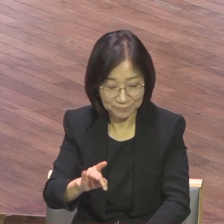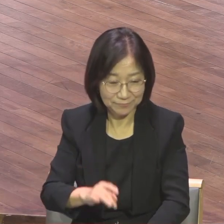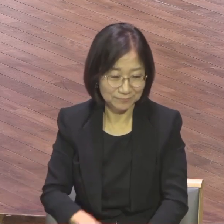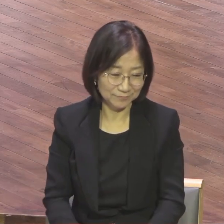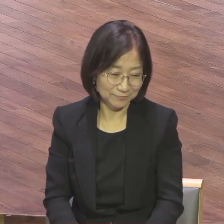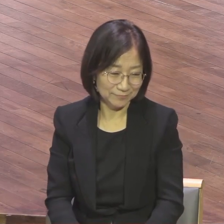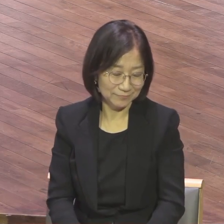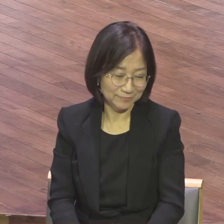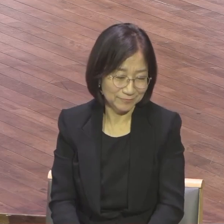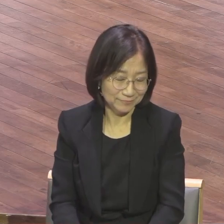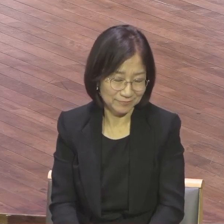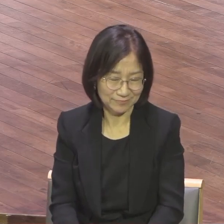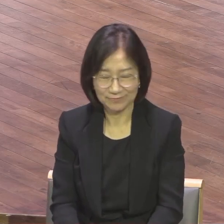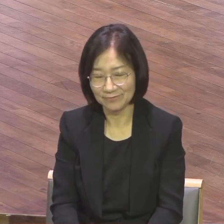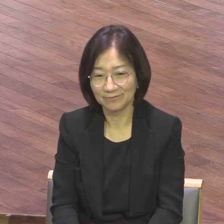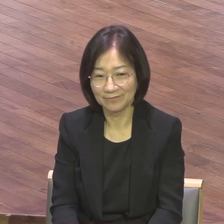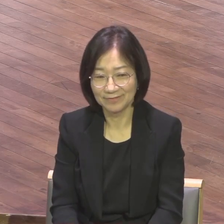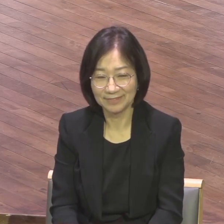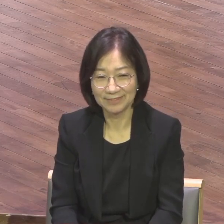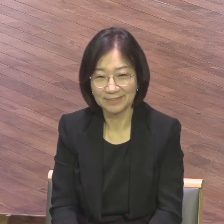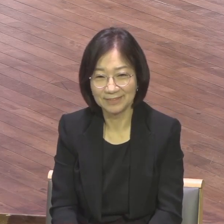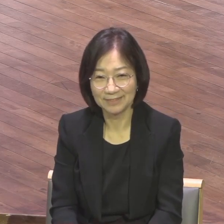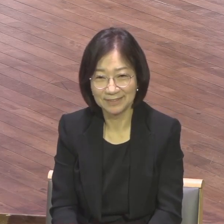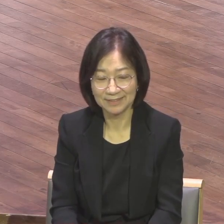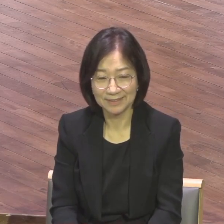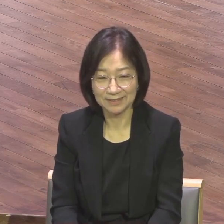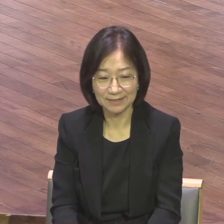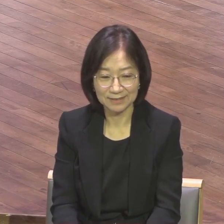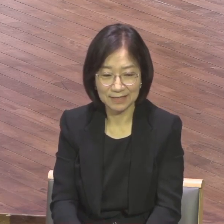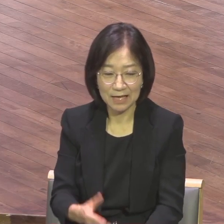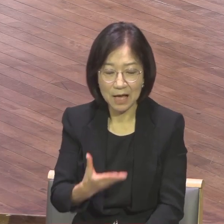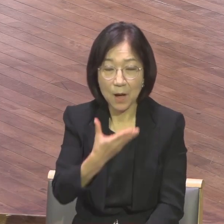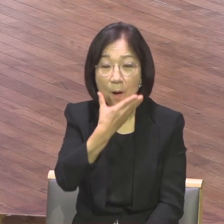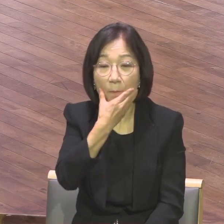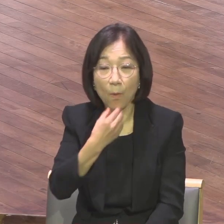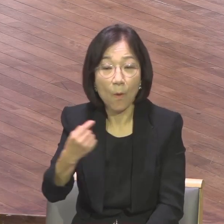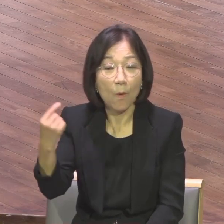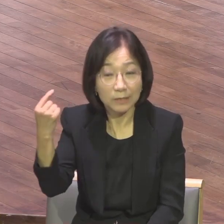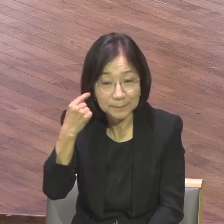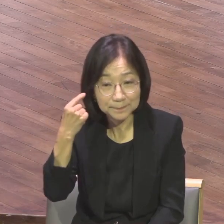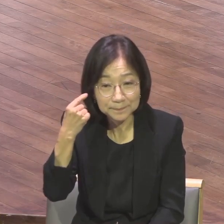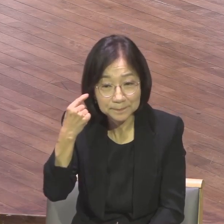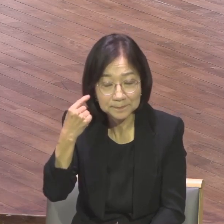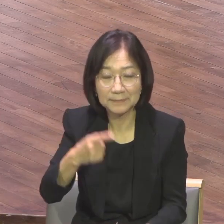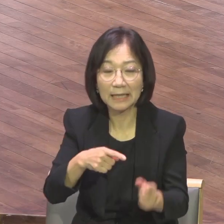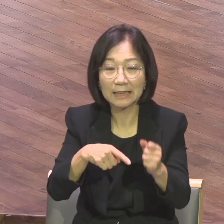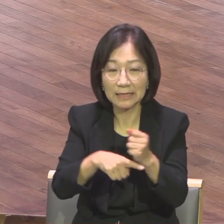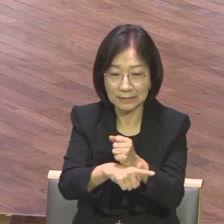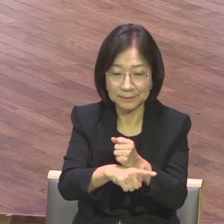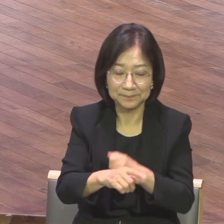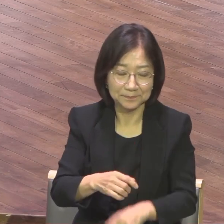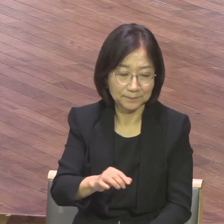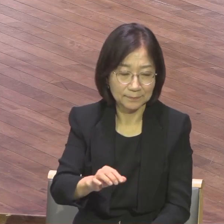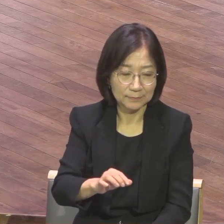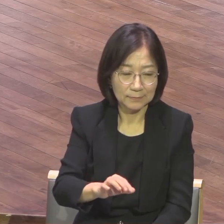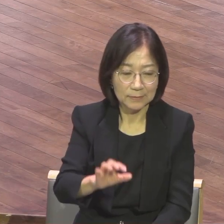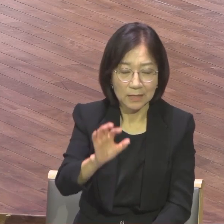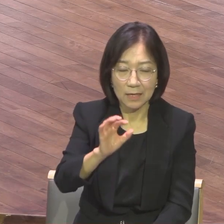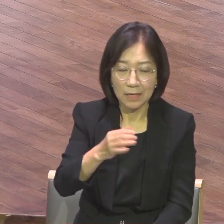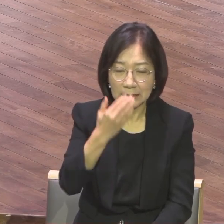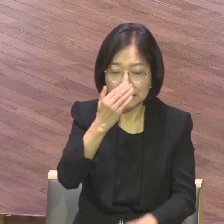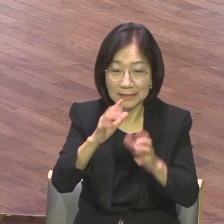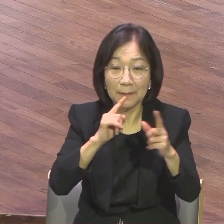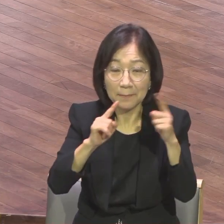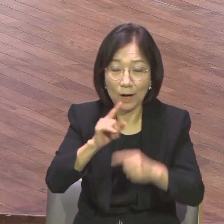세워나가시 바랍니다. 절대 망대. 사실 복음을 원어에 뭐랍니까? 유앙겔리온. 복음을